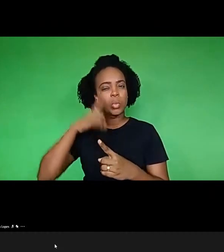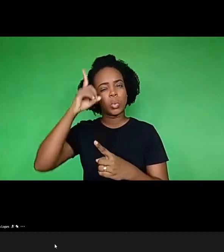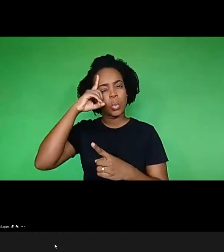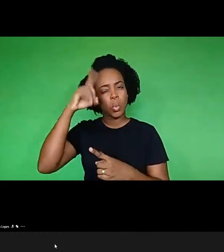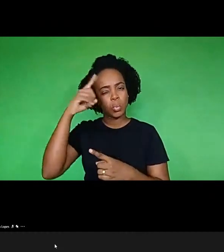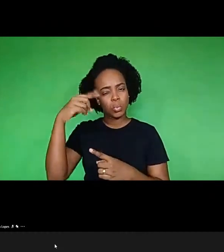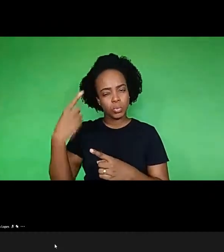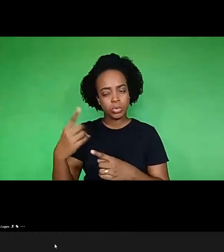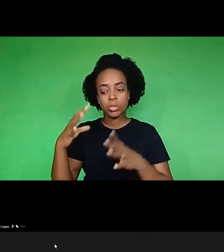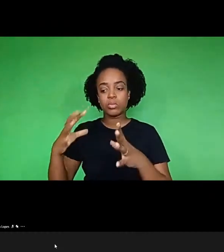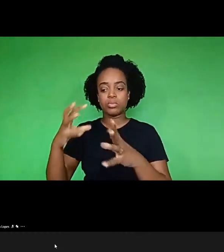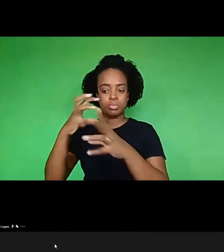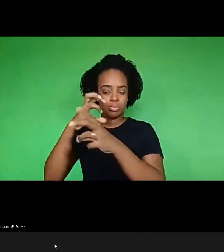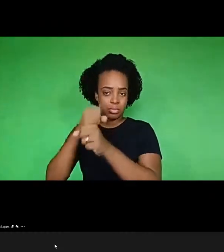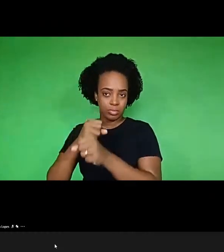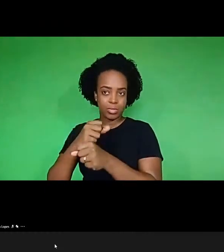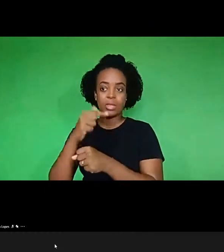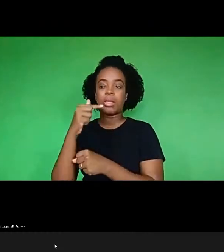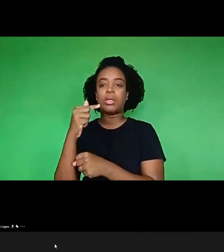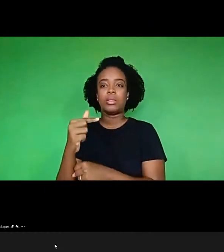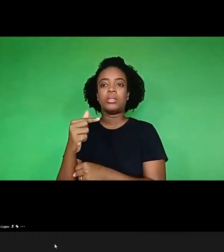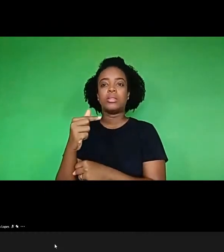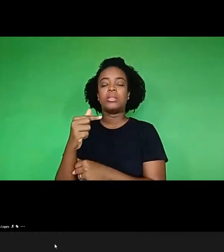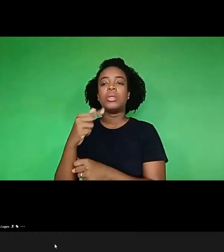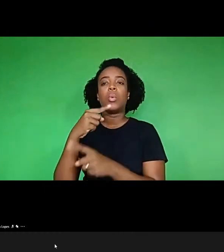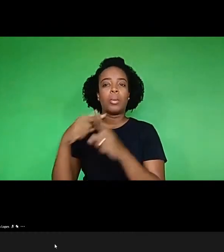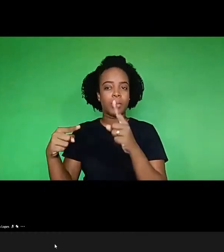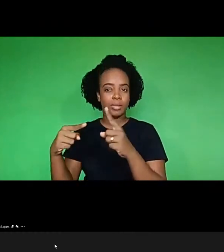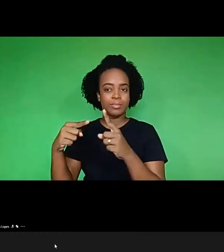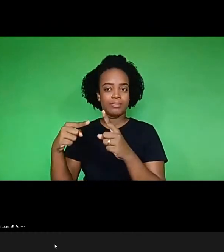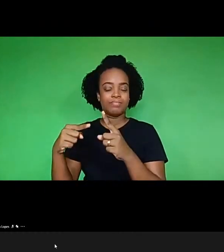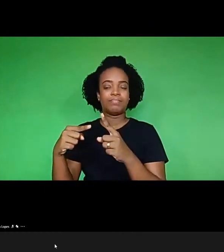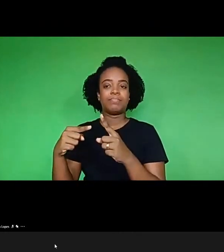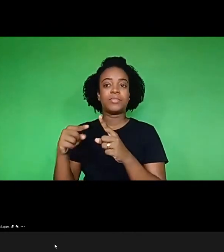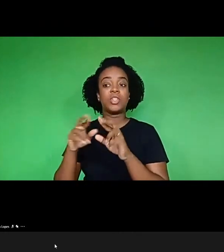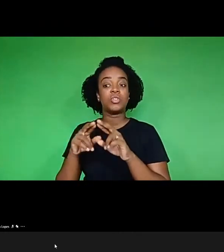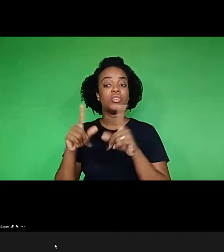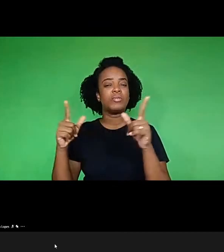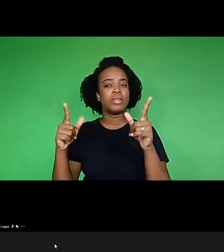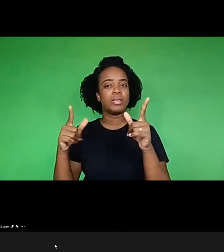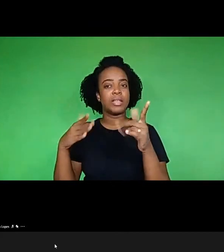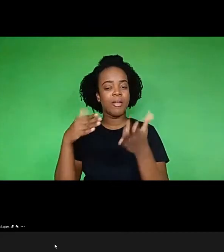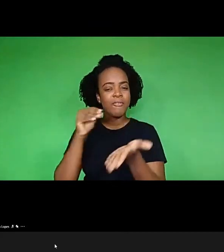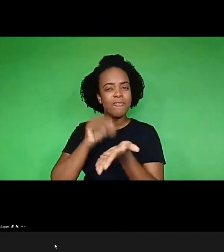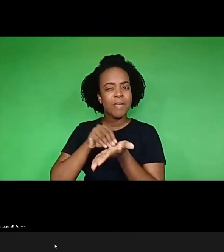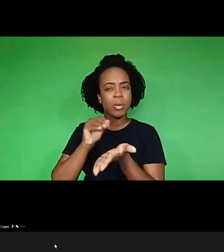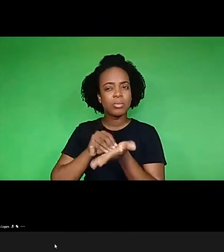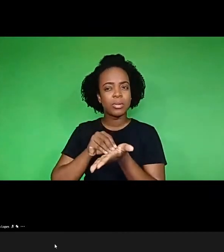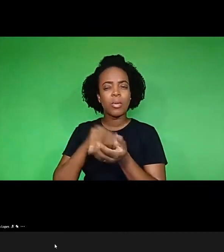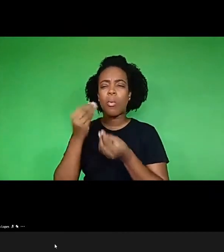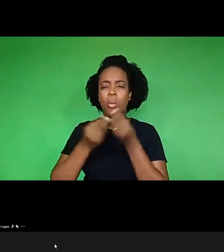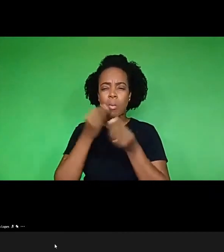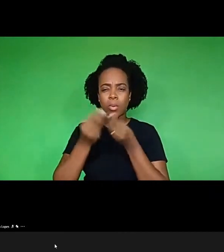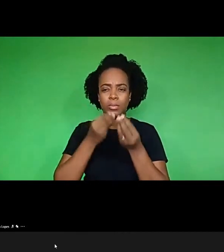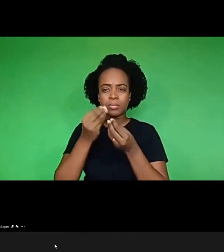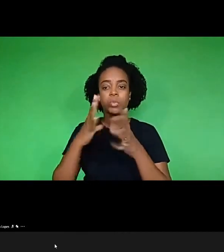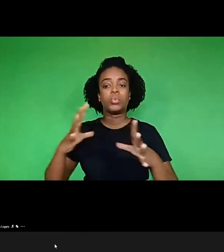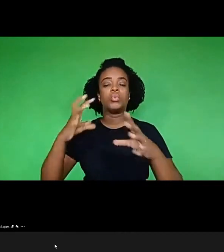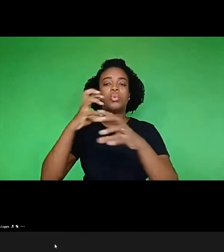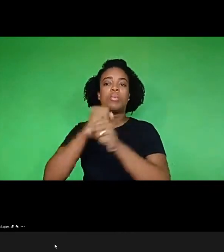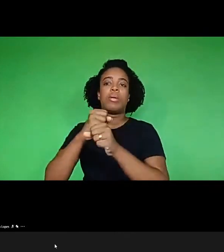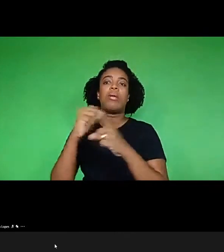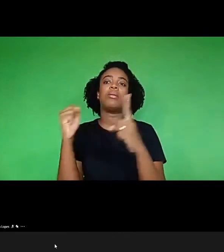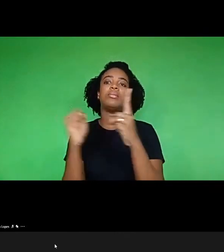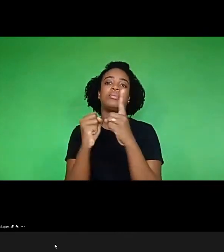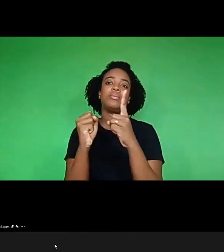na semana, e a diferença para as 30 horas ocorrerão com atividades assíncronas.